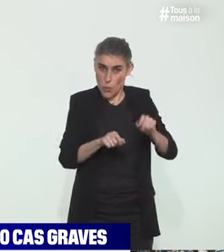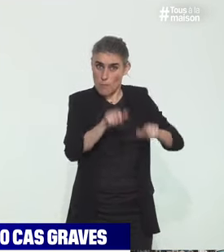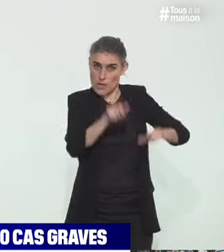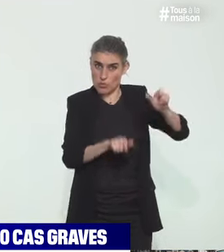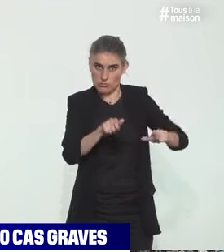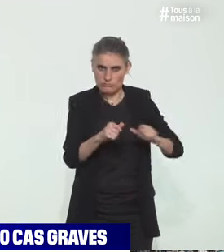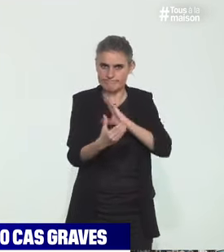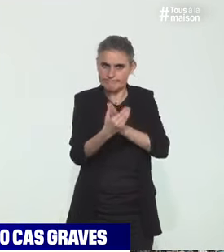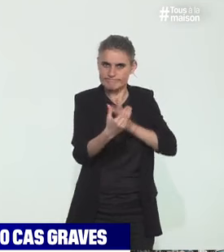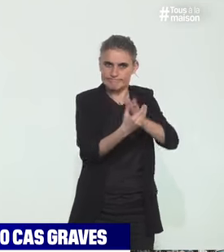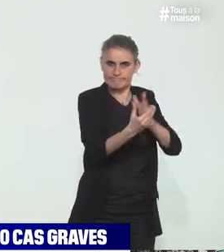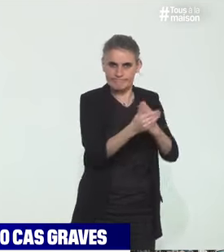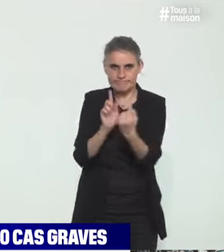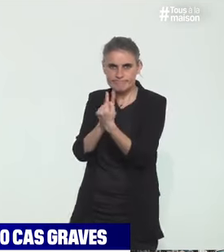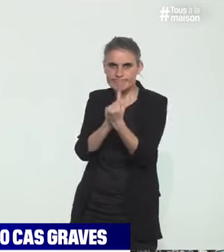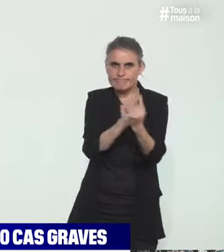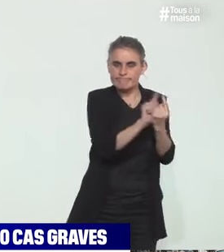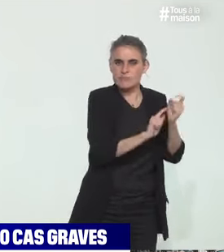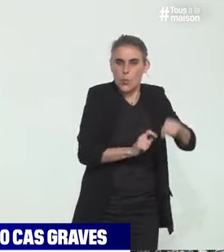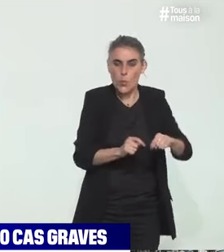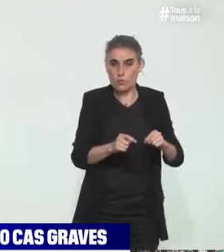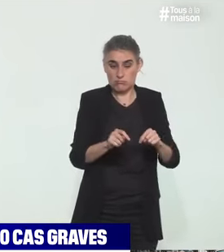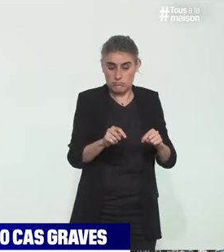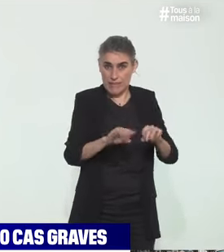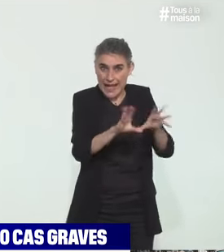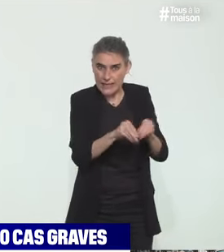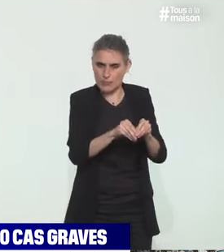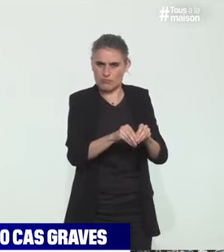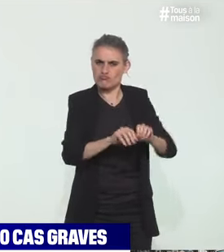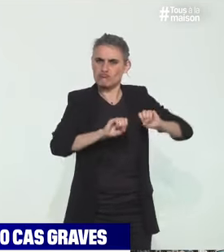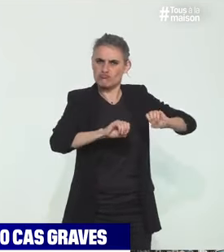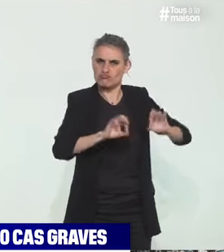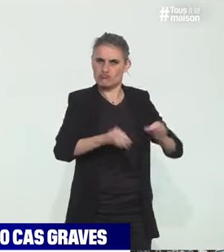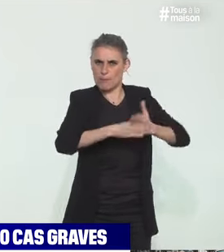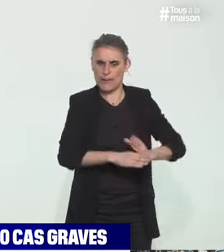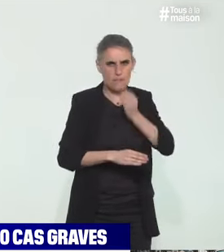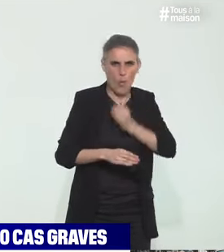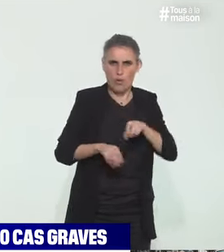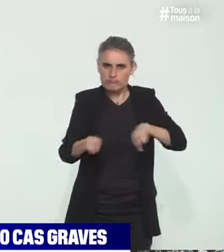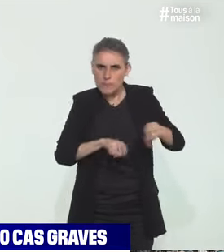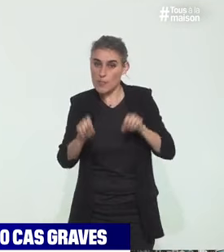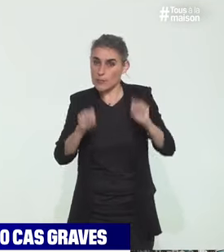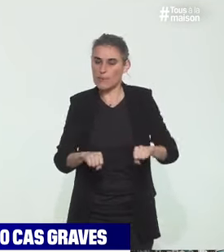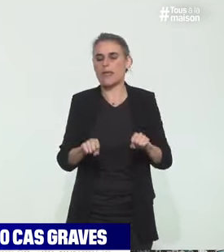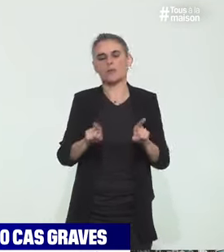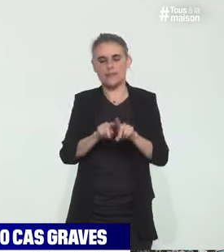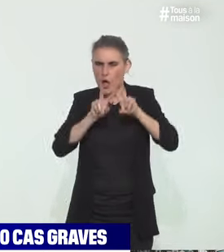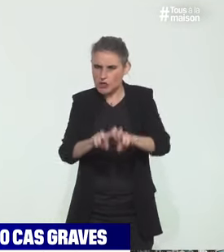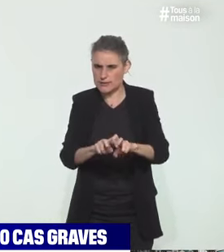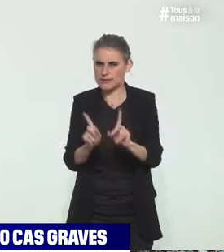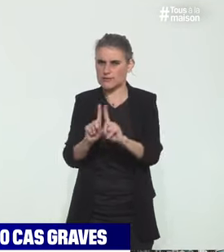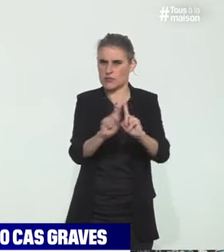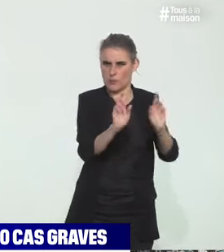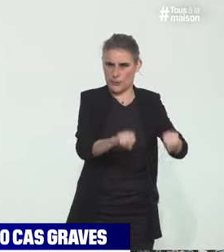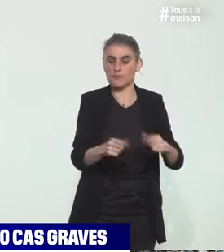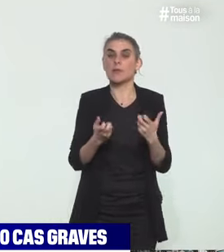sens intervention d'équipes dédiées, d'équipes formées tout près du terrain. Mais il y a plusieurs niveaux d'investigation.